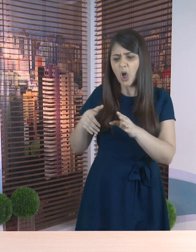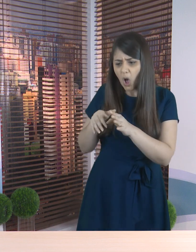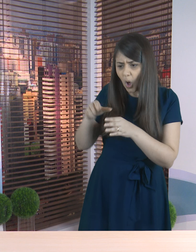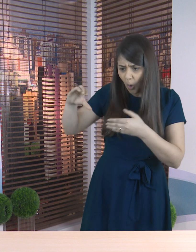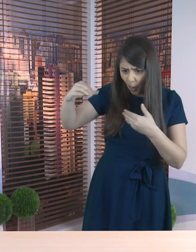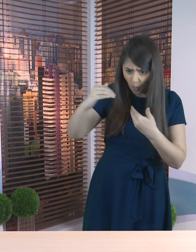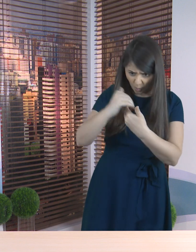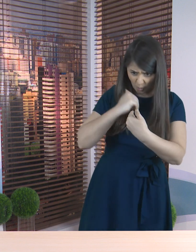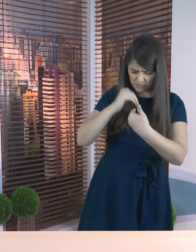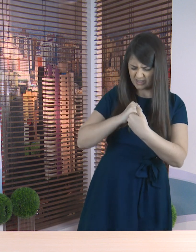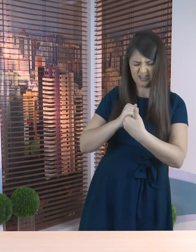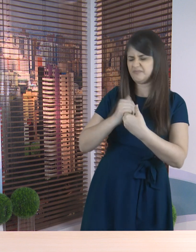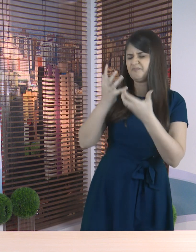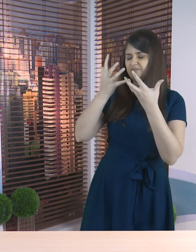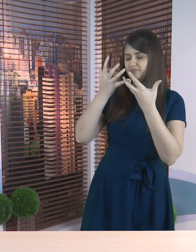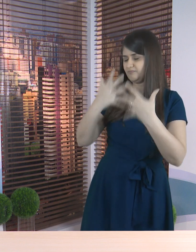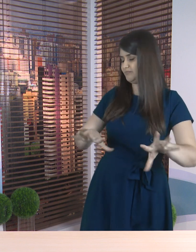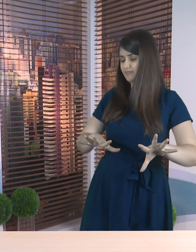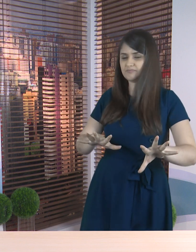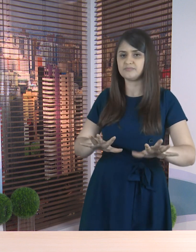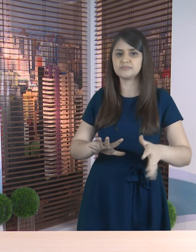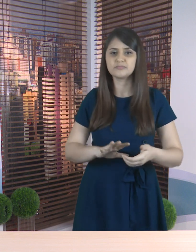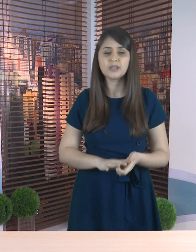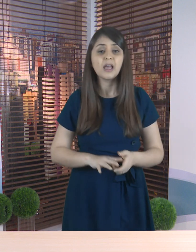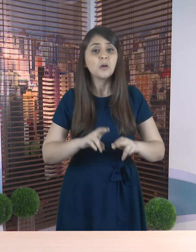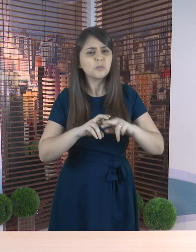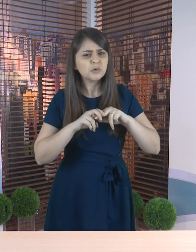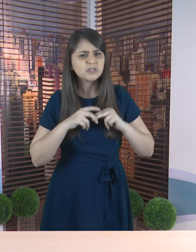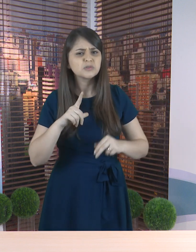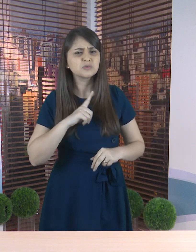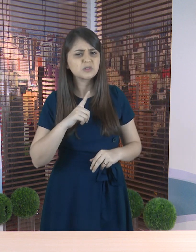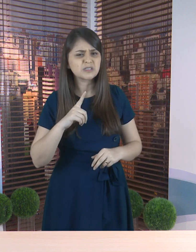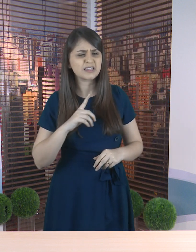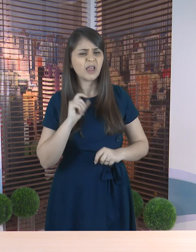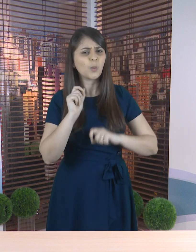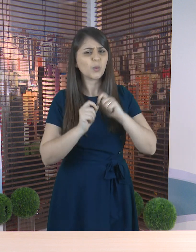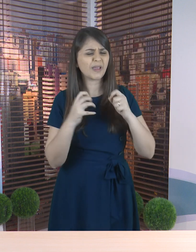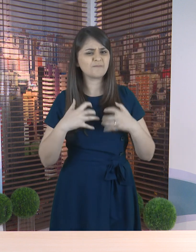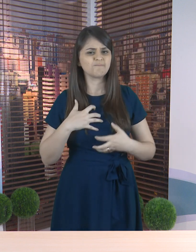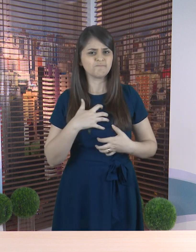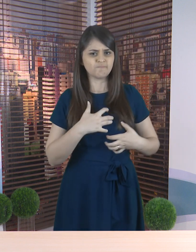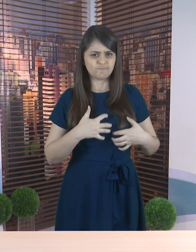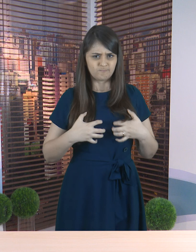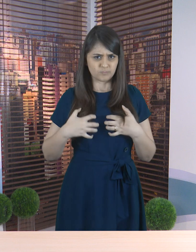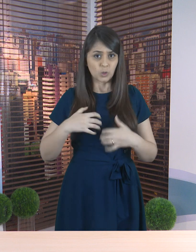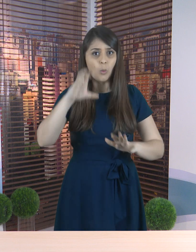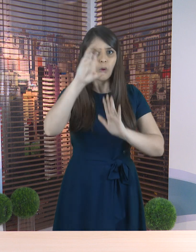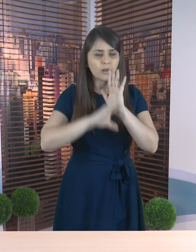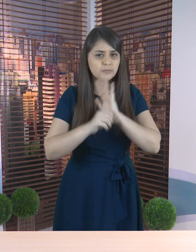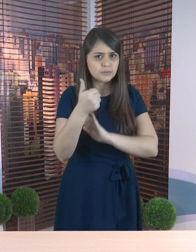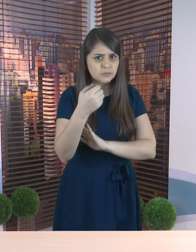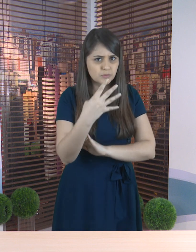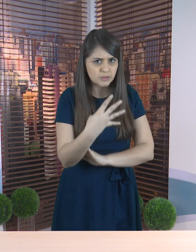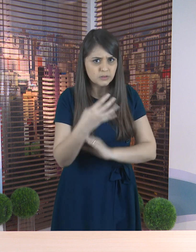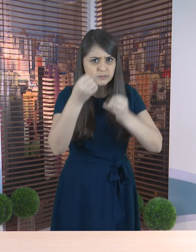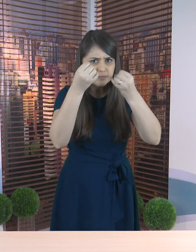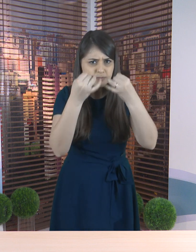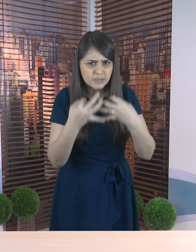esperança está desvanecendo, comparando-se a uma flor que é cortada, uma sombra que